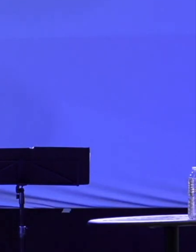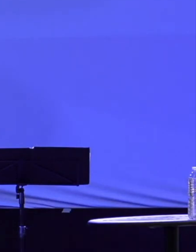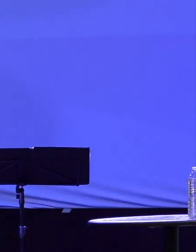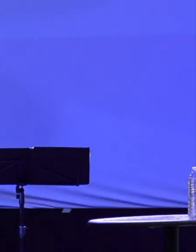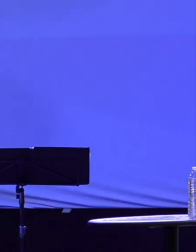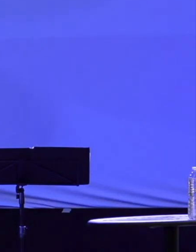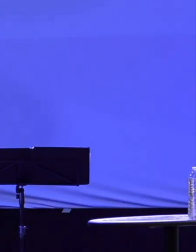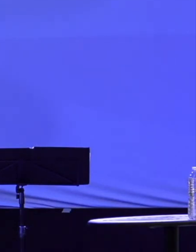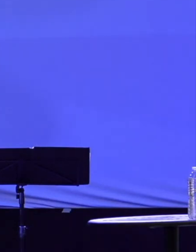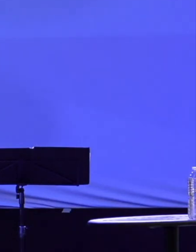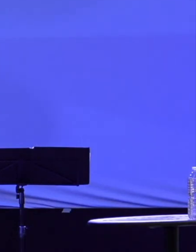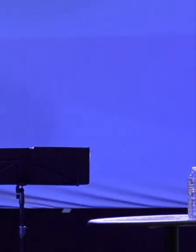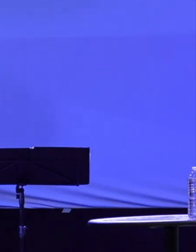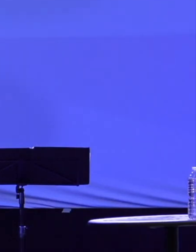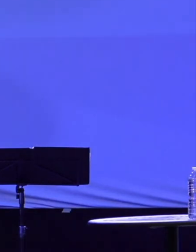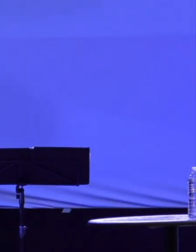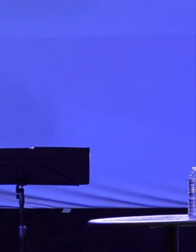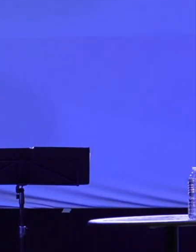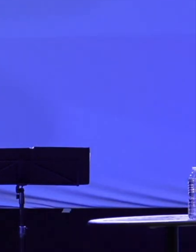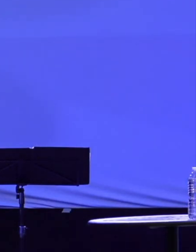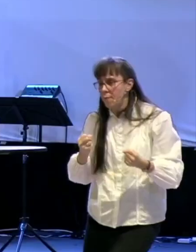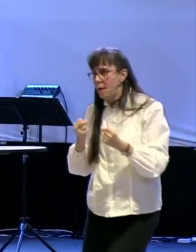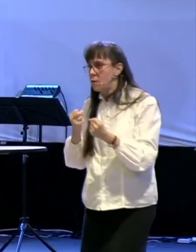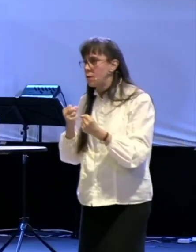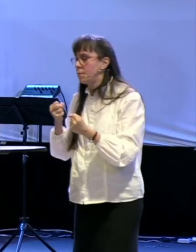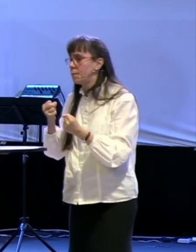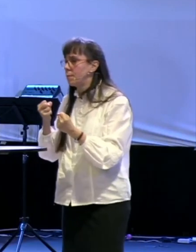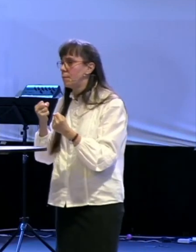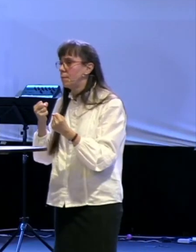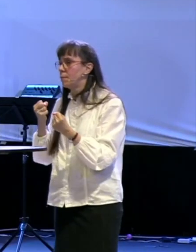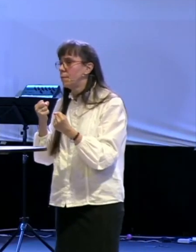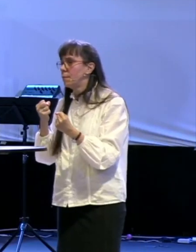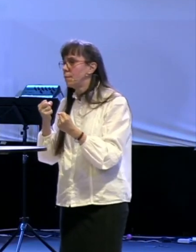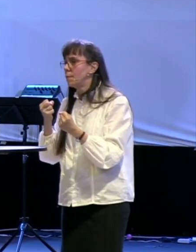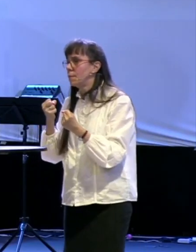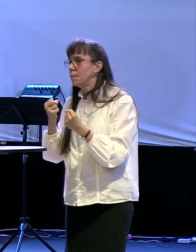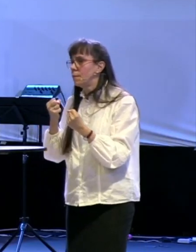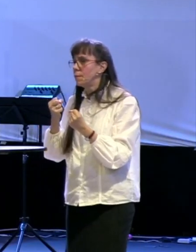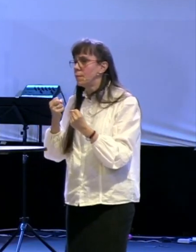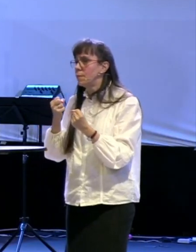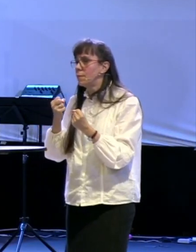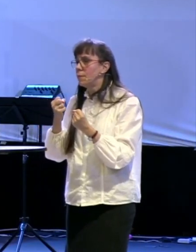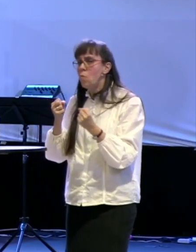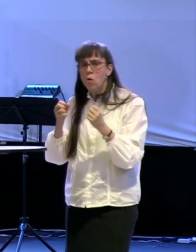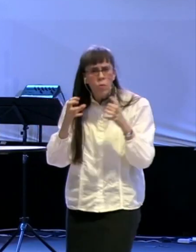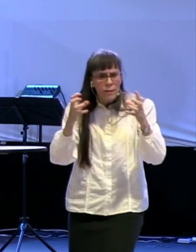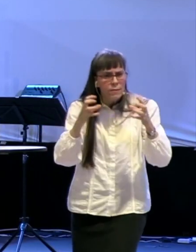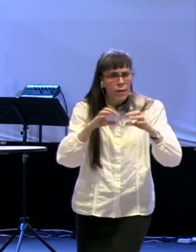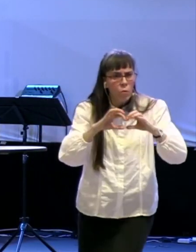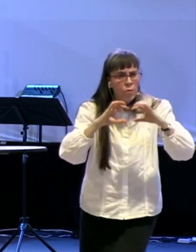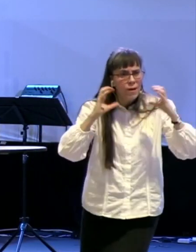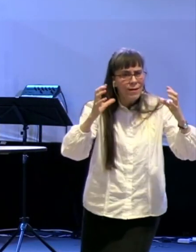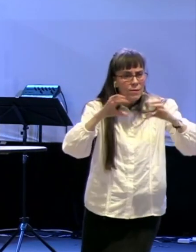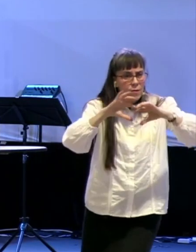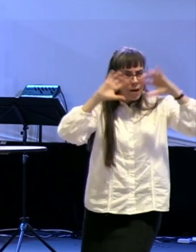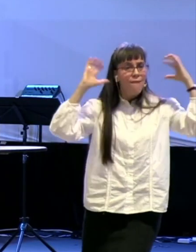vas rentrer dans cette révélation. More you will enter into this revelation. Et plus tu vas comprendre la réalité des choses spirituelles. More you will understand